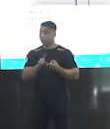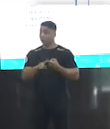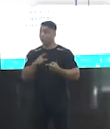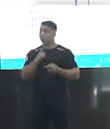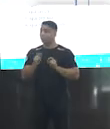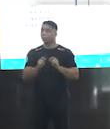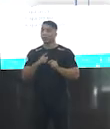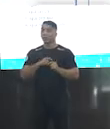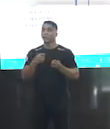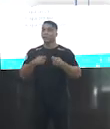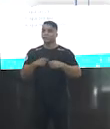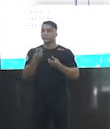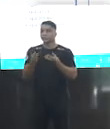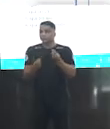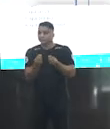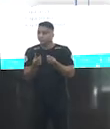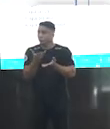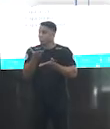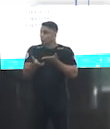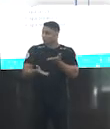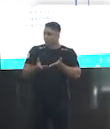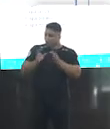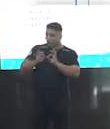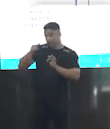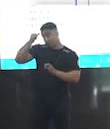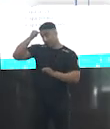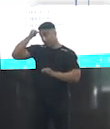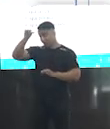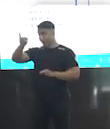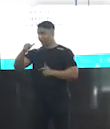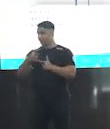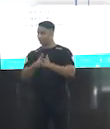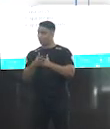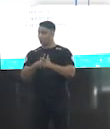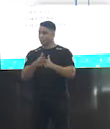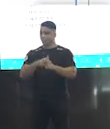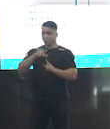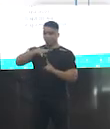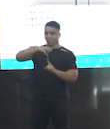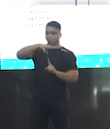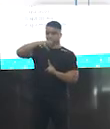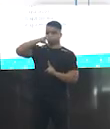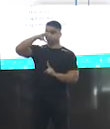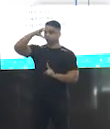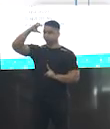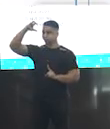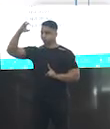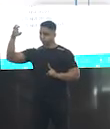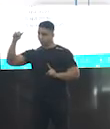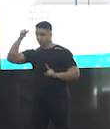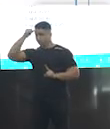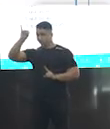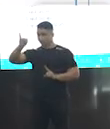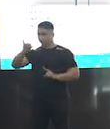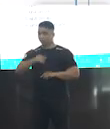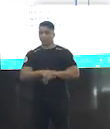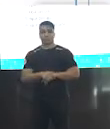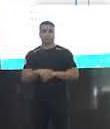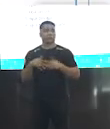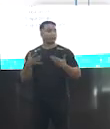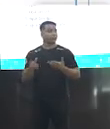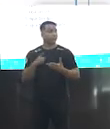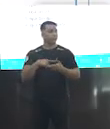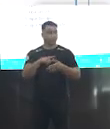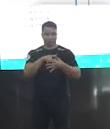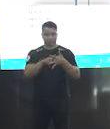é necessário um tratamento para evitar o problema da emissão desse poluente. Entre